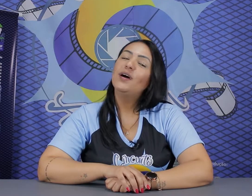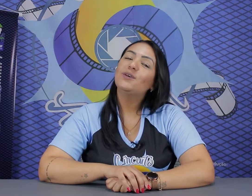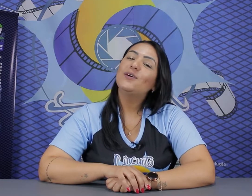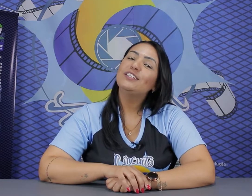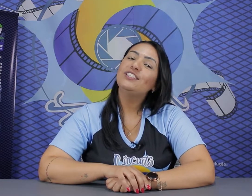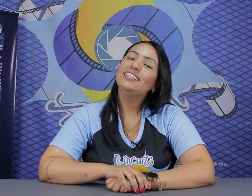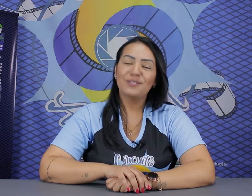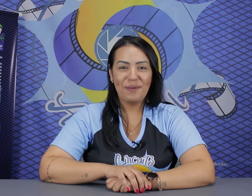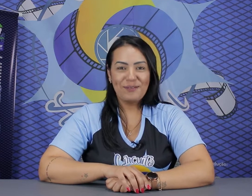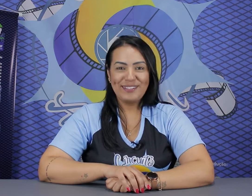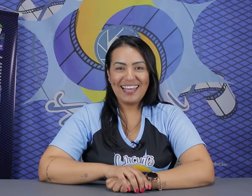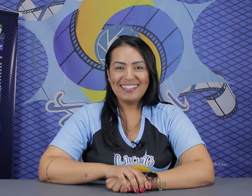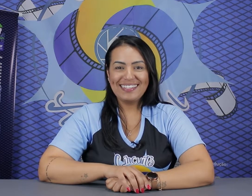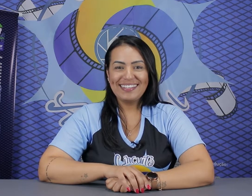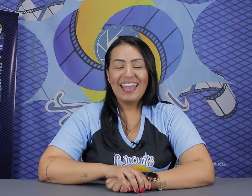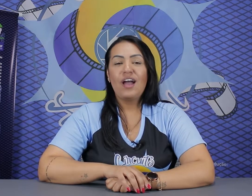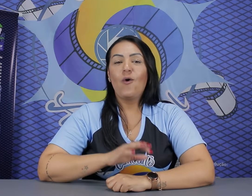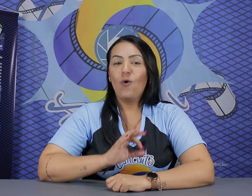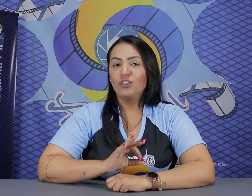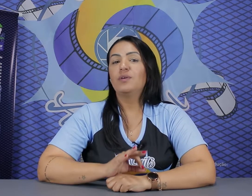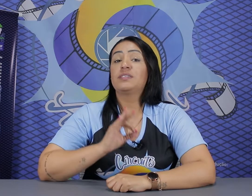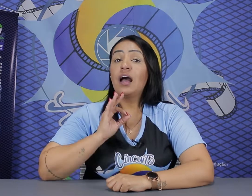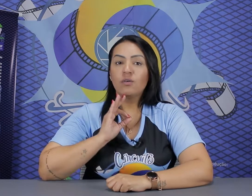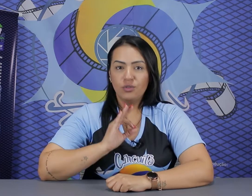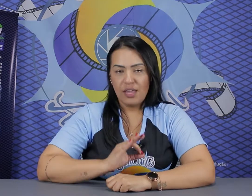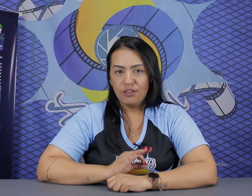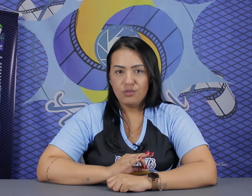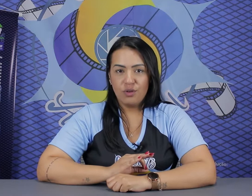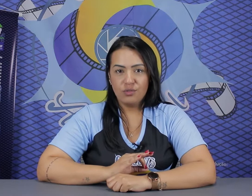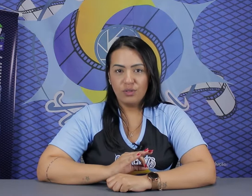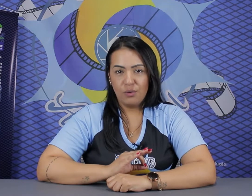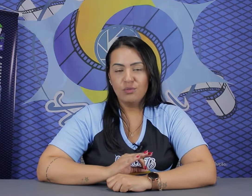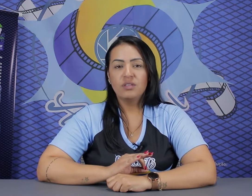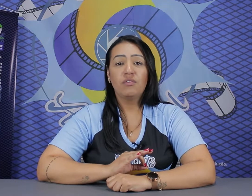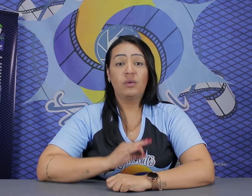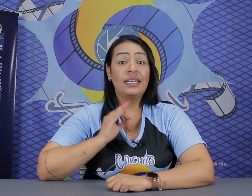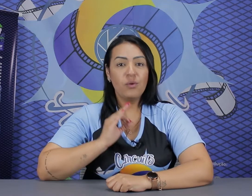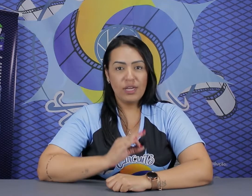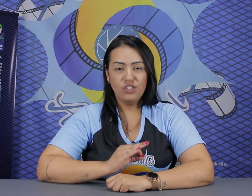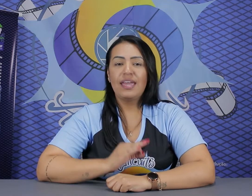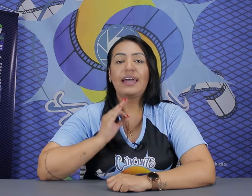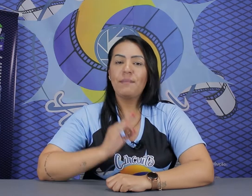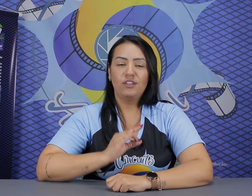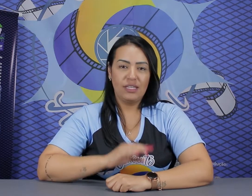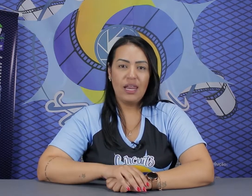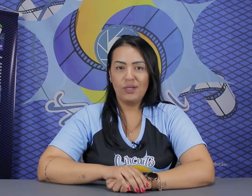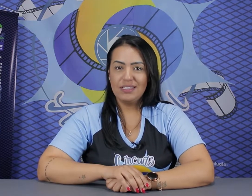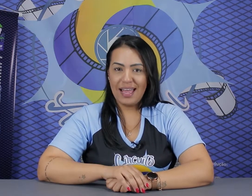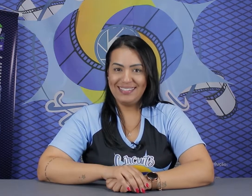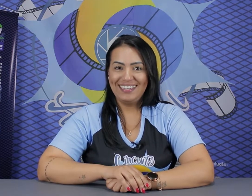Boa noite, tudo bem com vocês? Hoje vamos dar continuidade aos nossos conteúdos envolvendo a linguística e a gramática da língua de sinais.